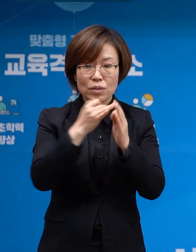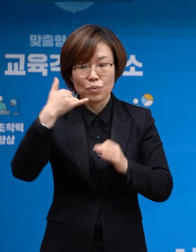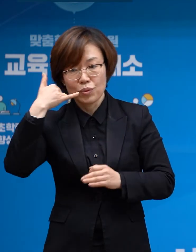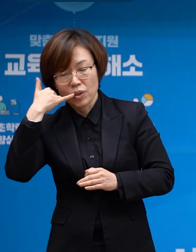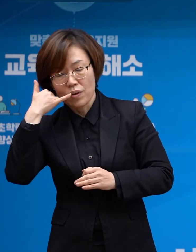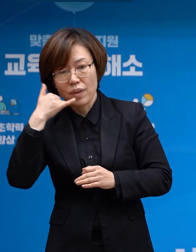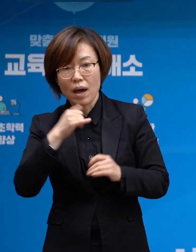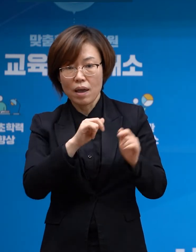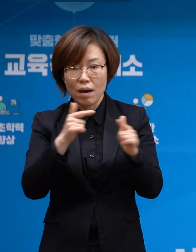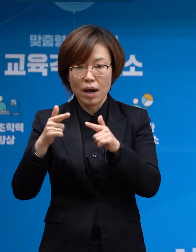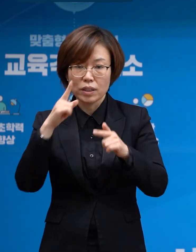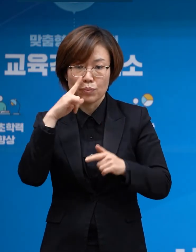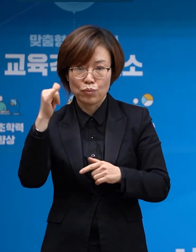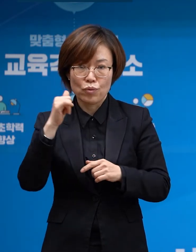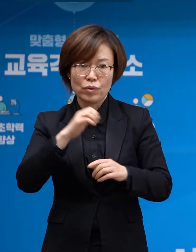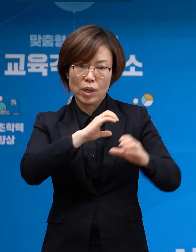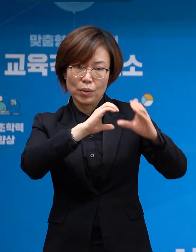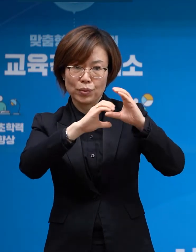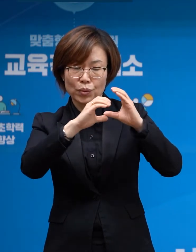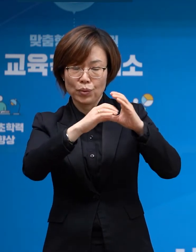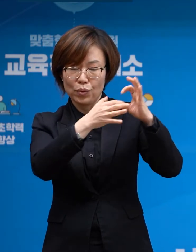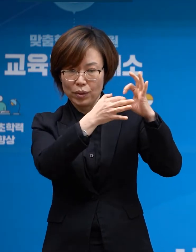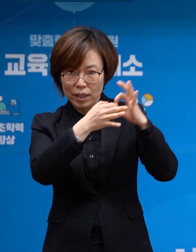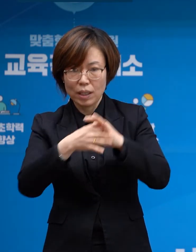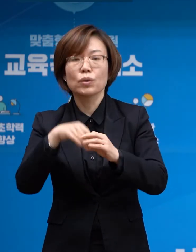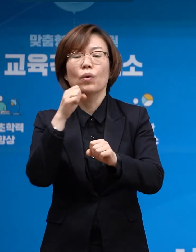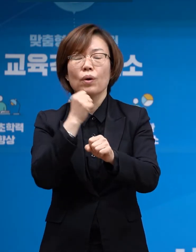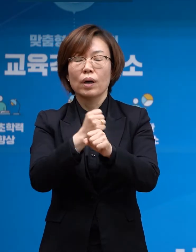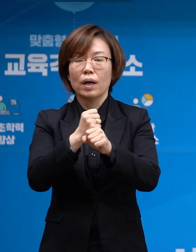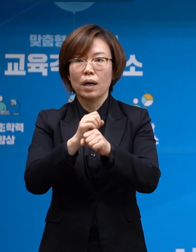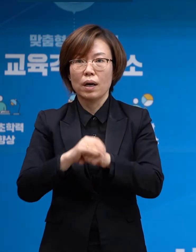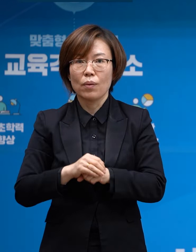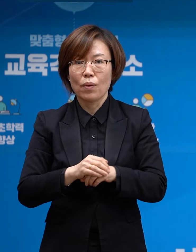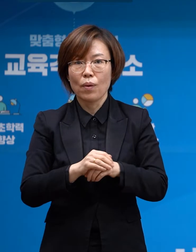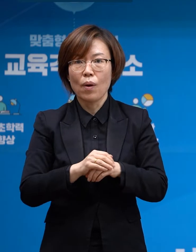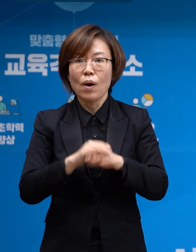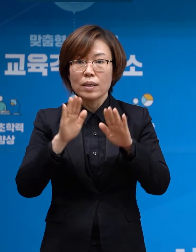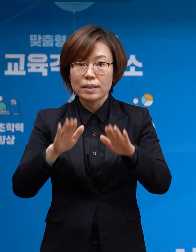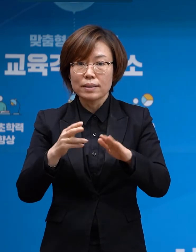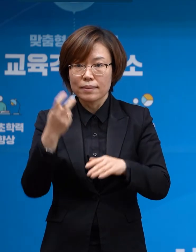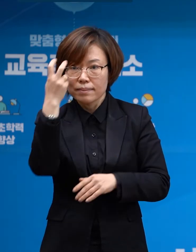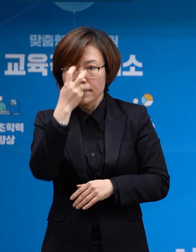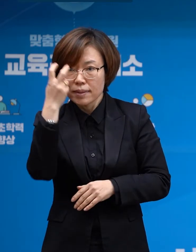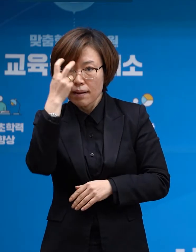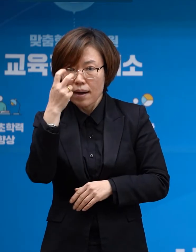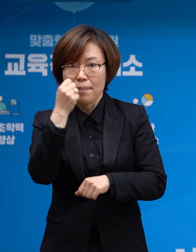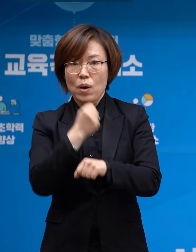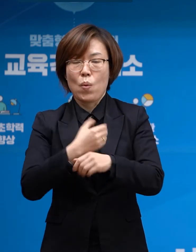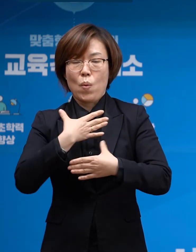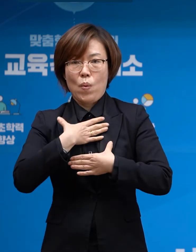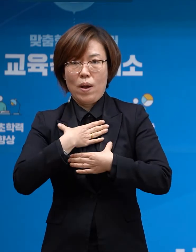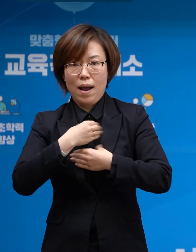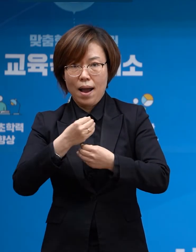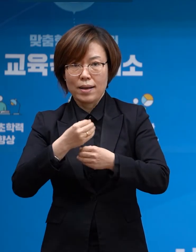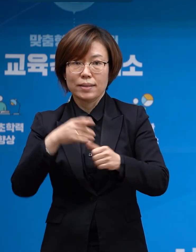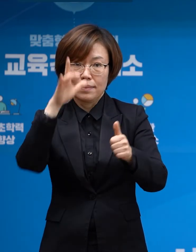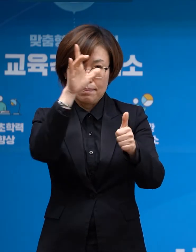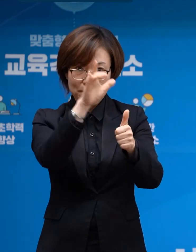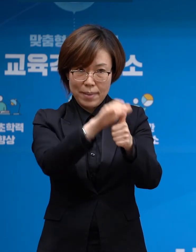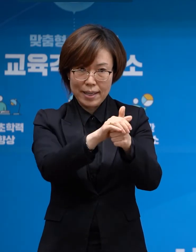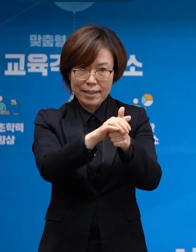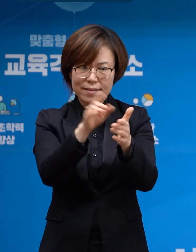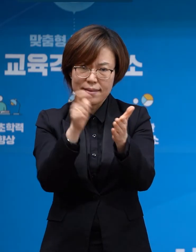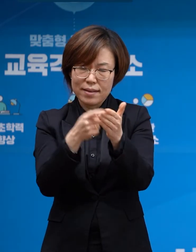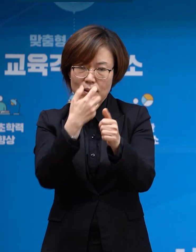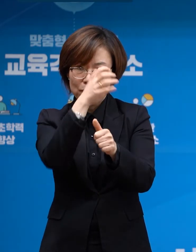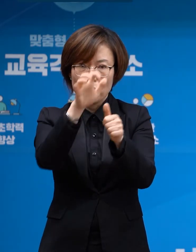통해 학부모와의 긴밀한 소통 체계를 구축하고 지속적인 현장 점검을 통해 안심하고 맡길 수 있는